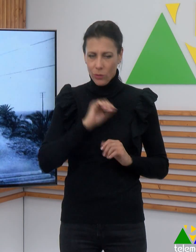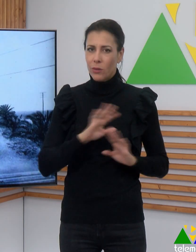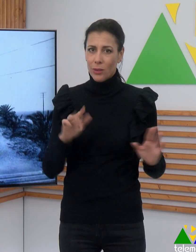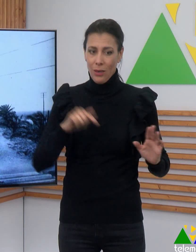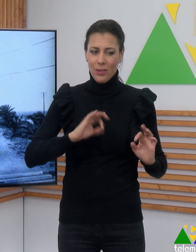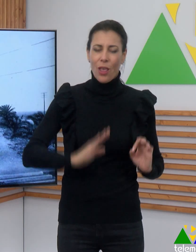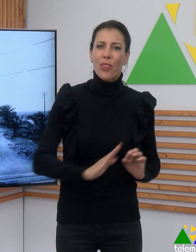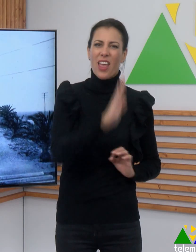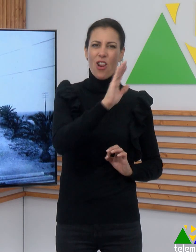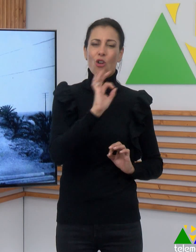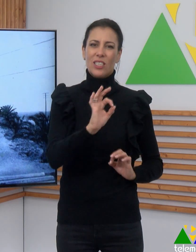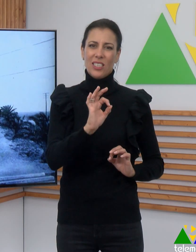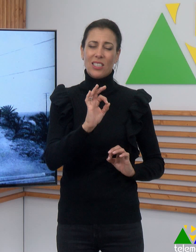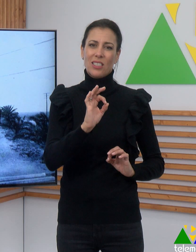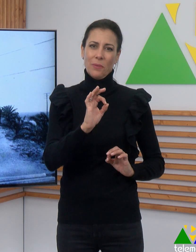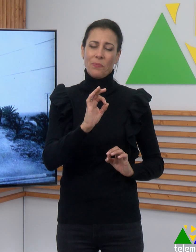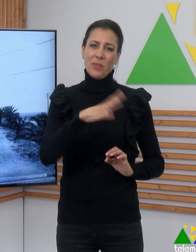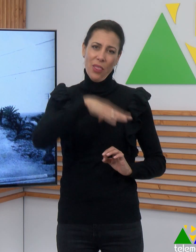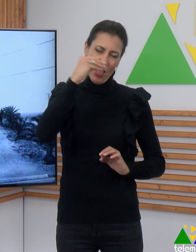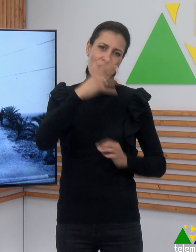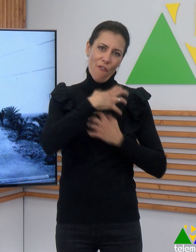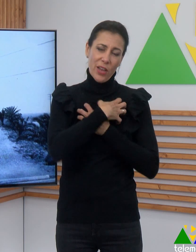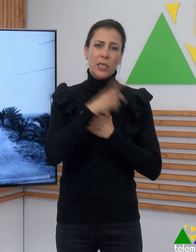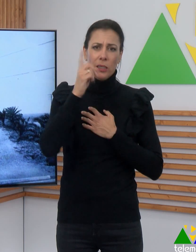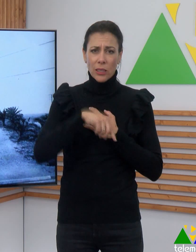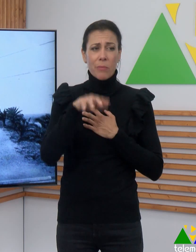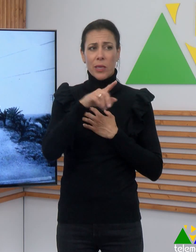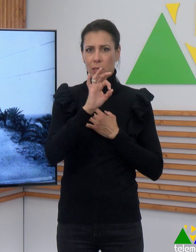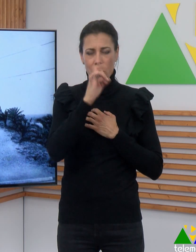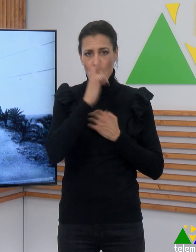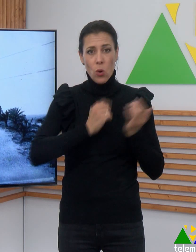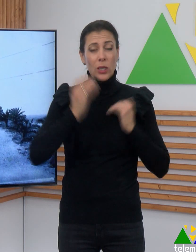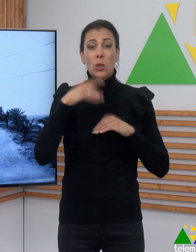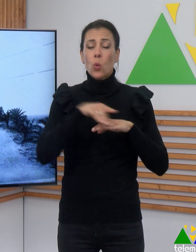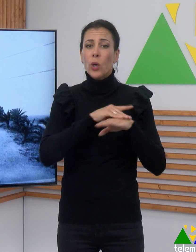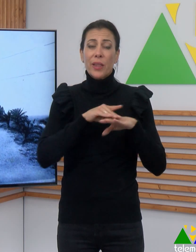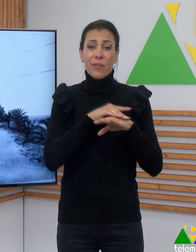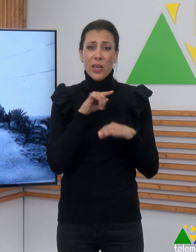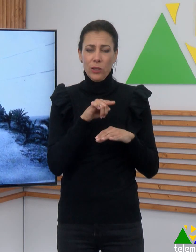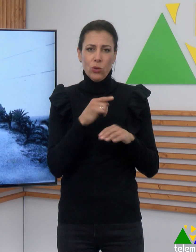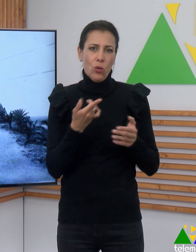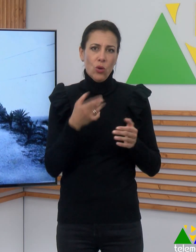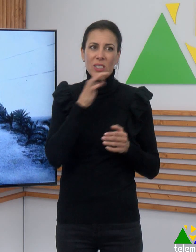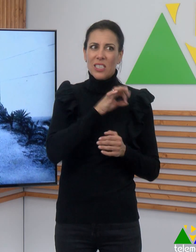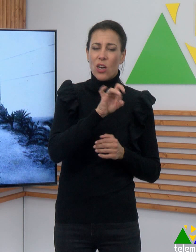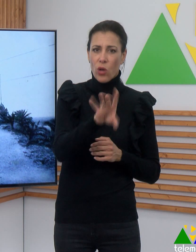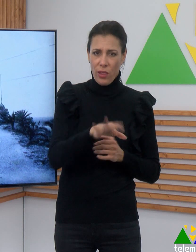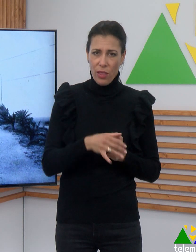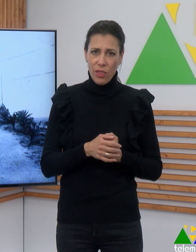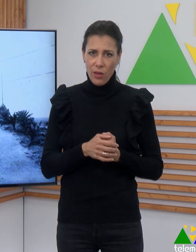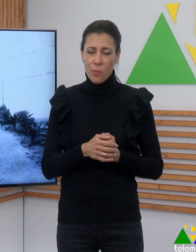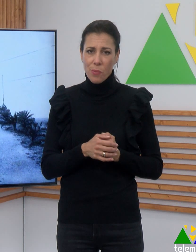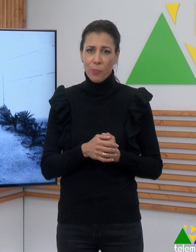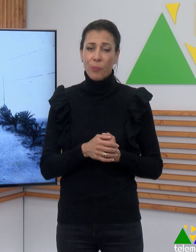Cerro de la Virgen, ¿no? Y además muy antiguo, es decir, hay datos pues desde el siglo XV